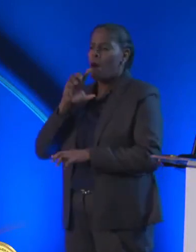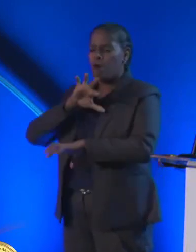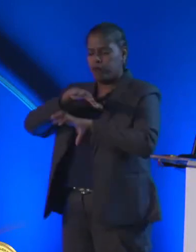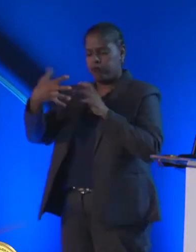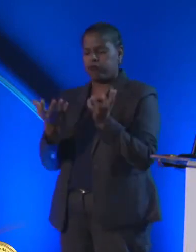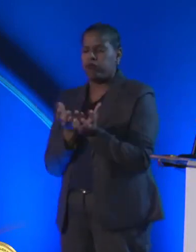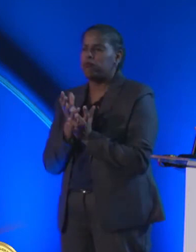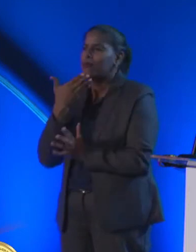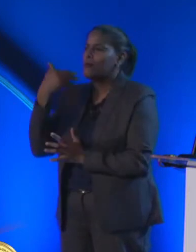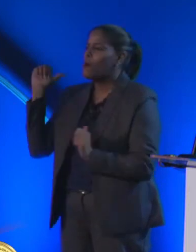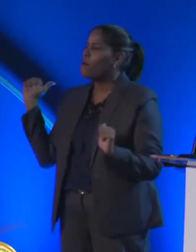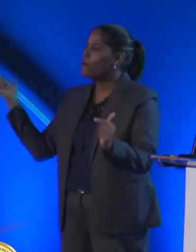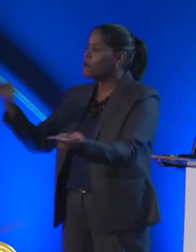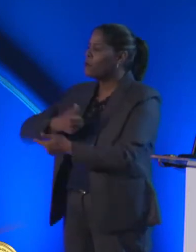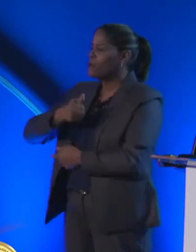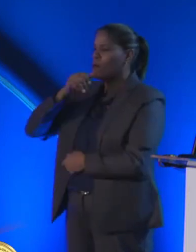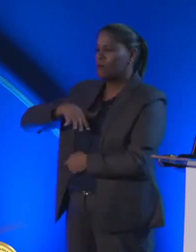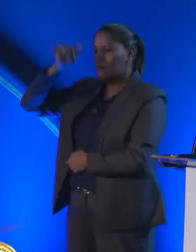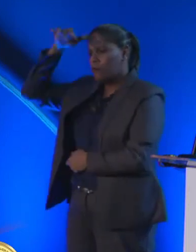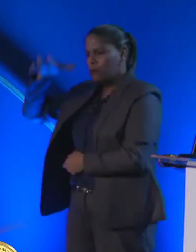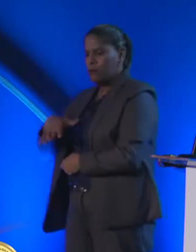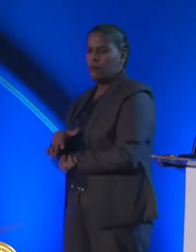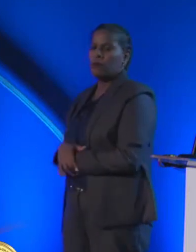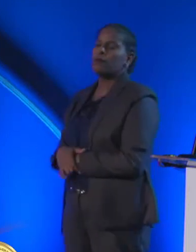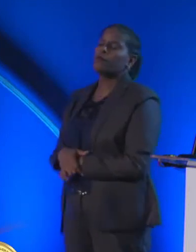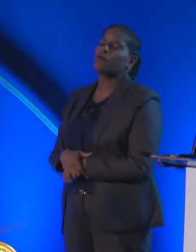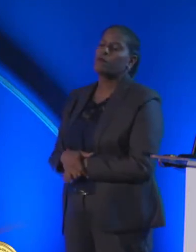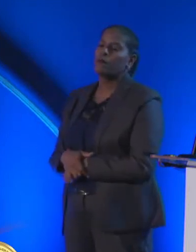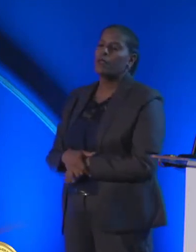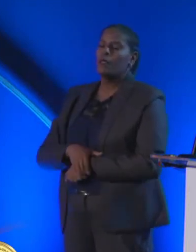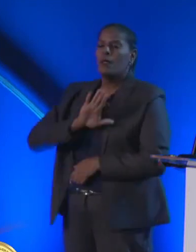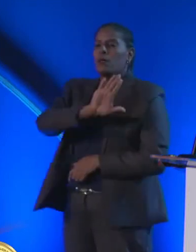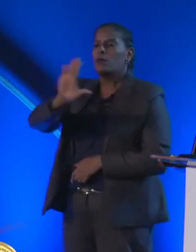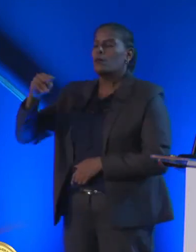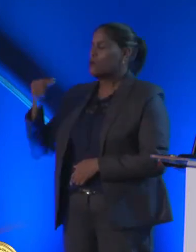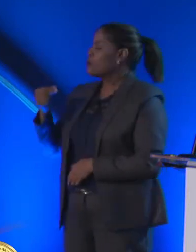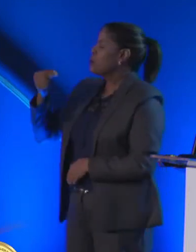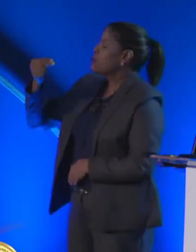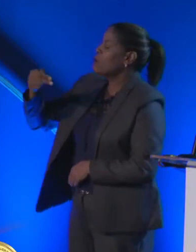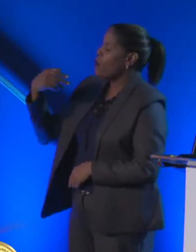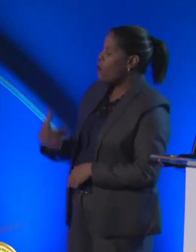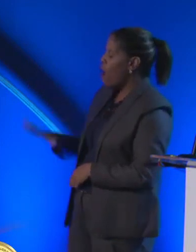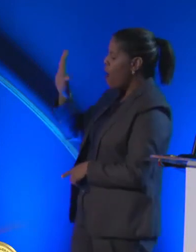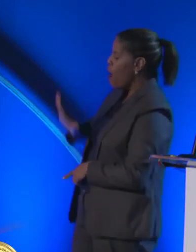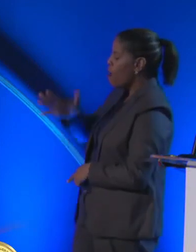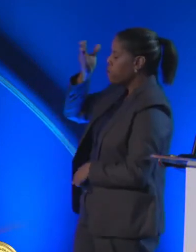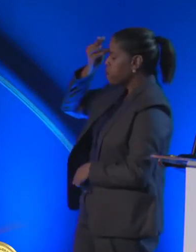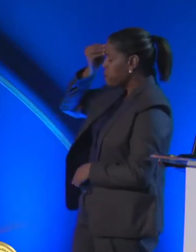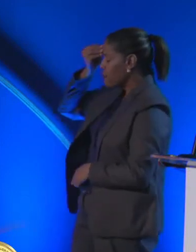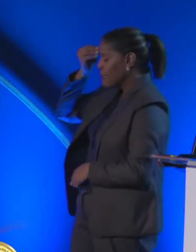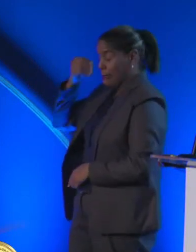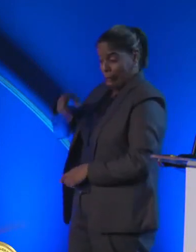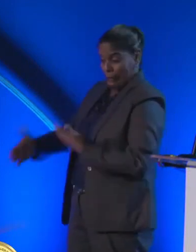mejor para todas y todos al conocer sus historias nos damos cuenta de que no ha sido